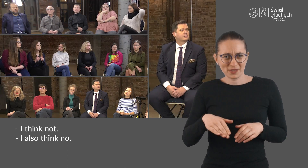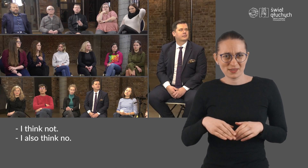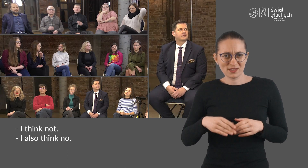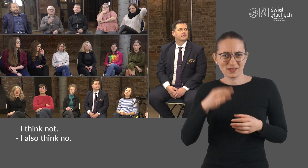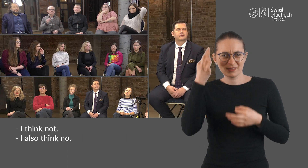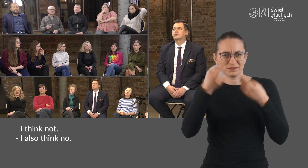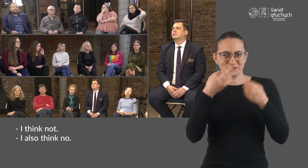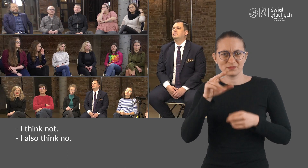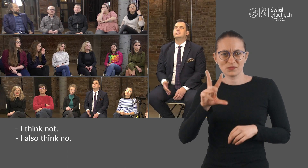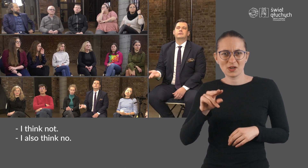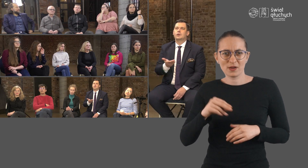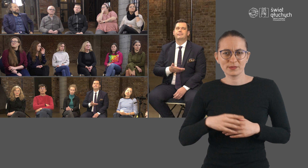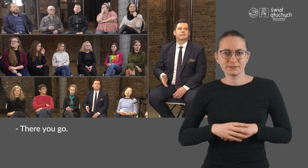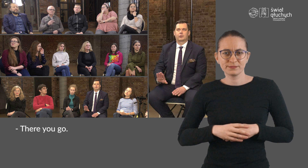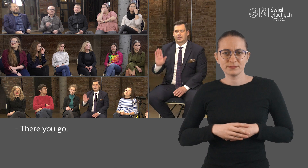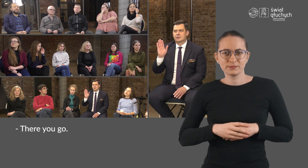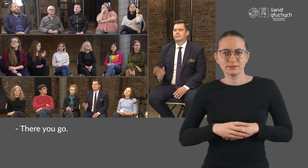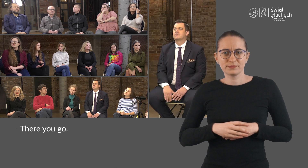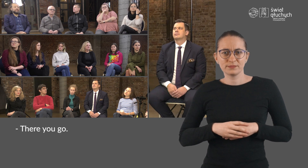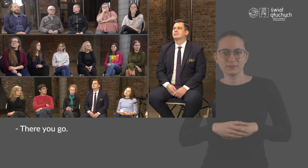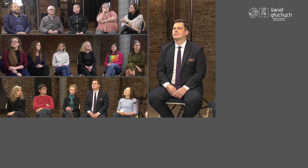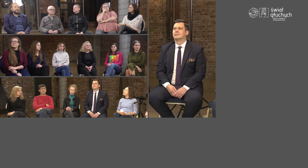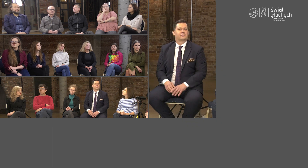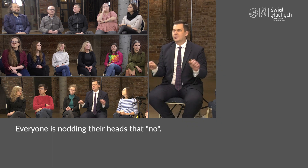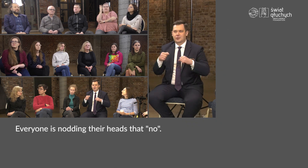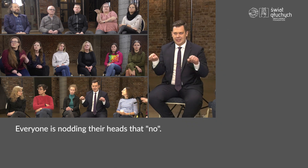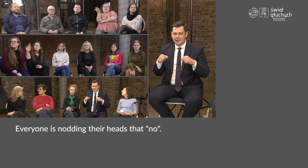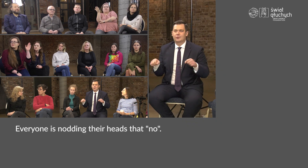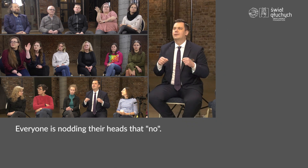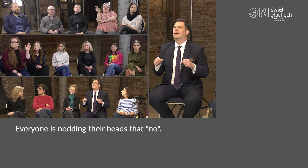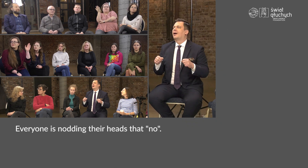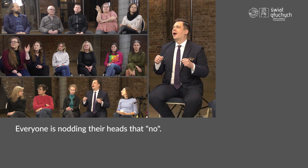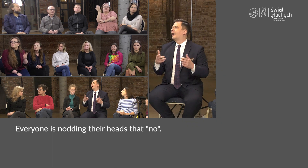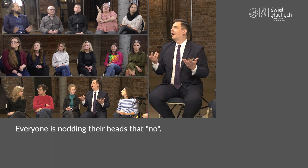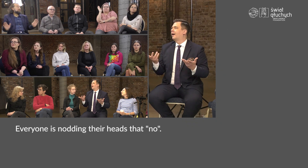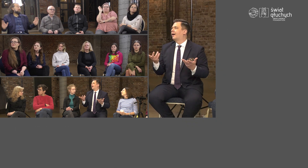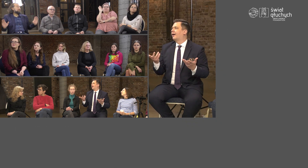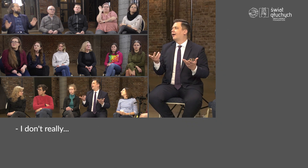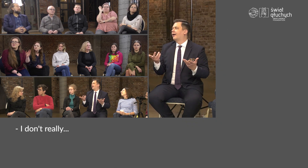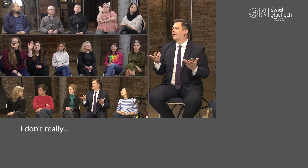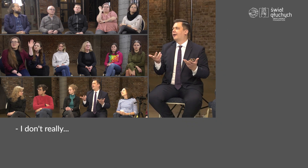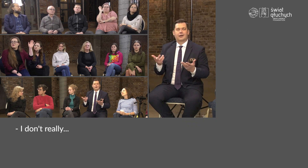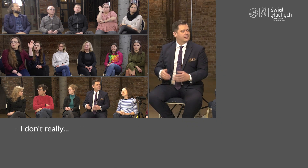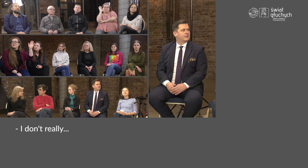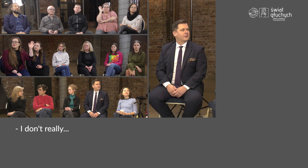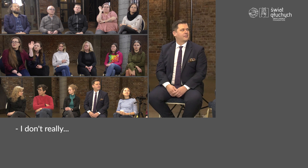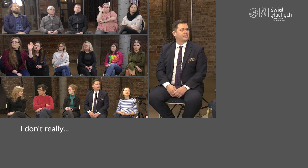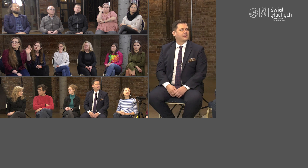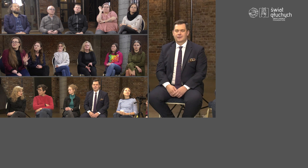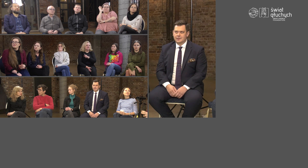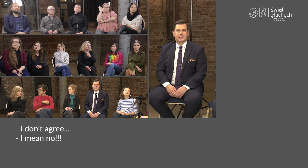Ja myślę, że nie. No, proszę bardzo. Wszyscy się zgadzają? Znaczy ja nie